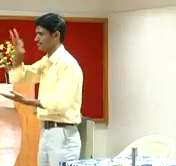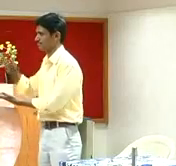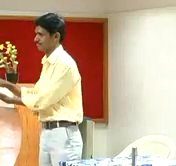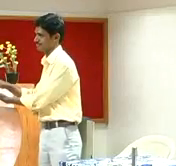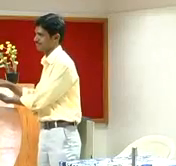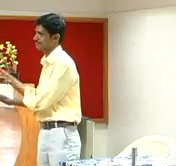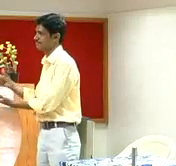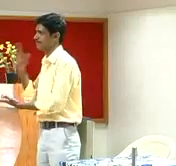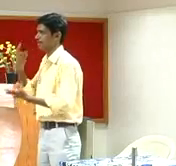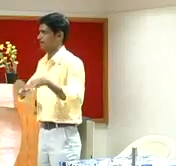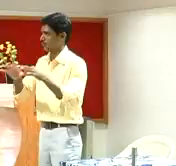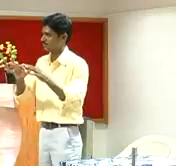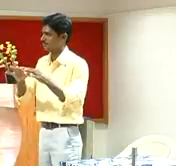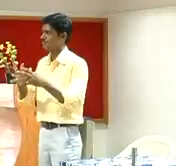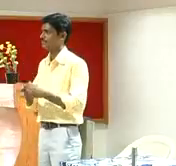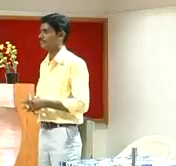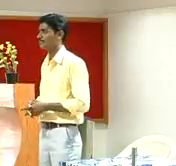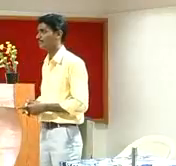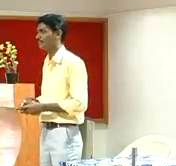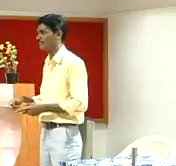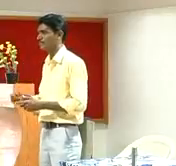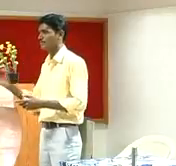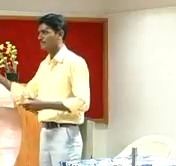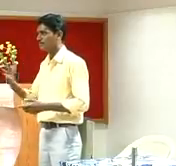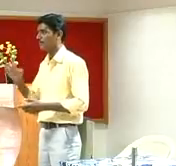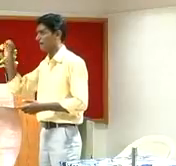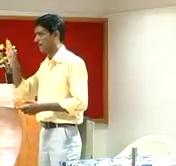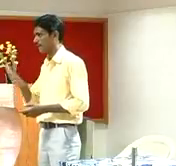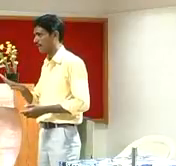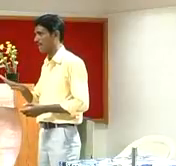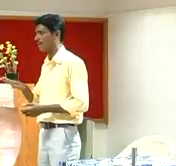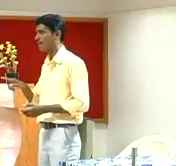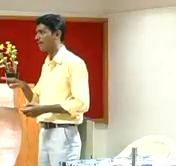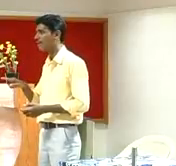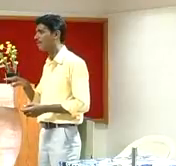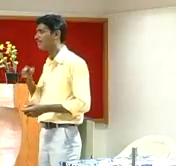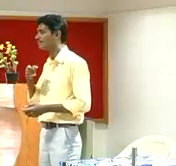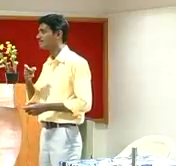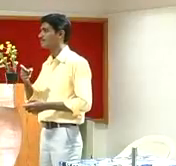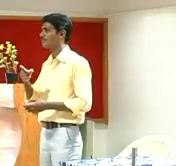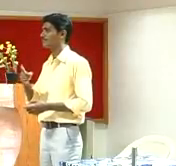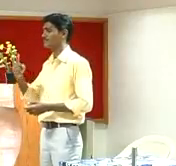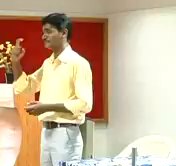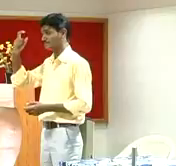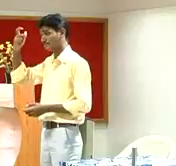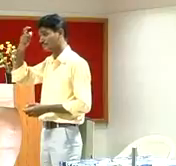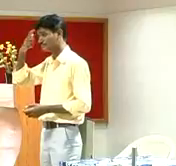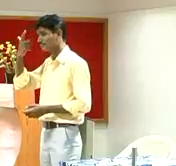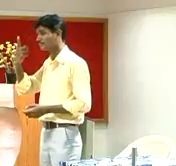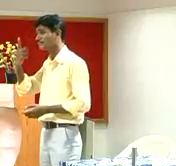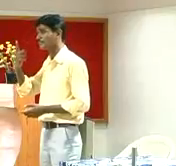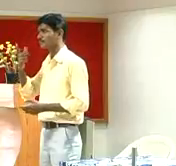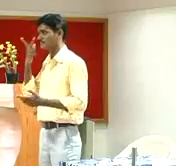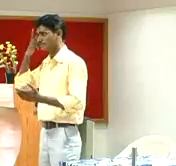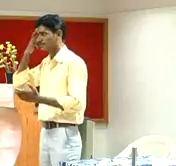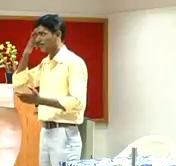that's important. फिर नया जो बिल है वो बात किया है साइको सर्जरी का,